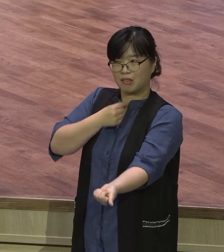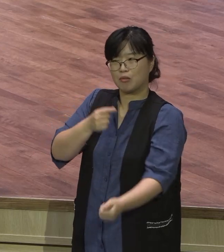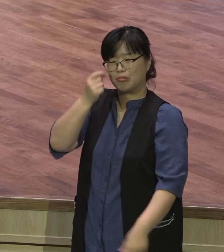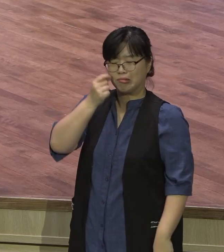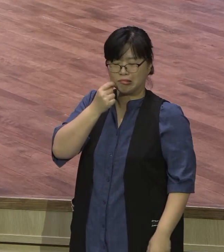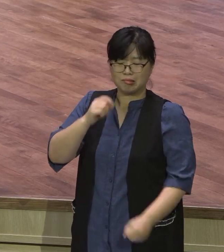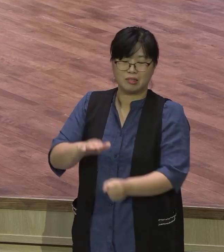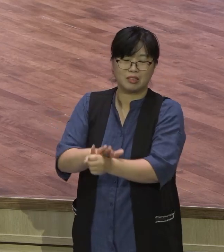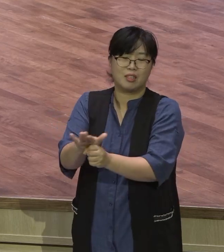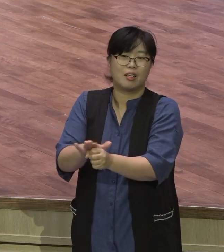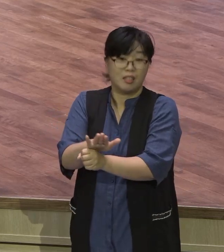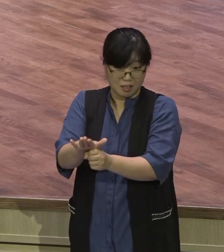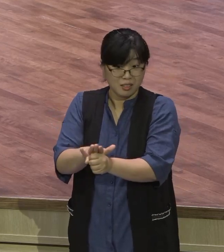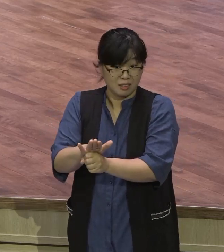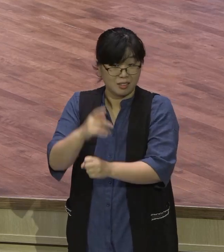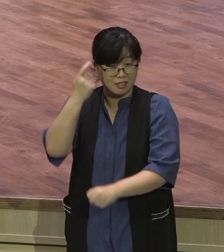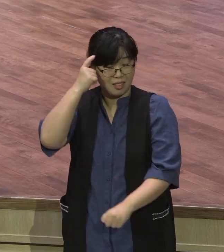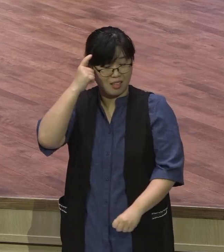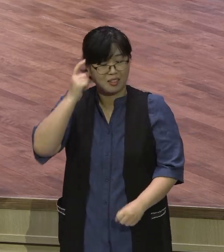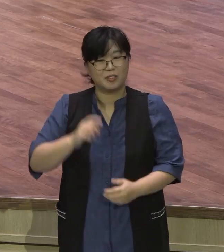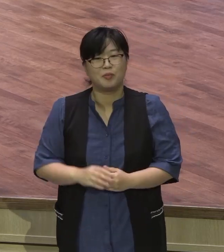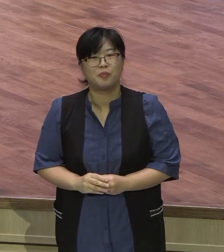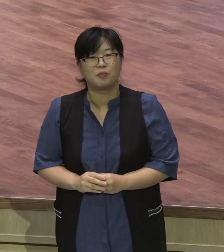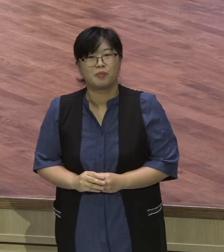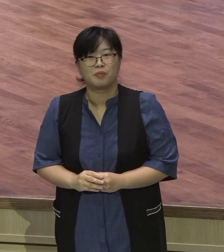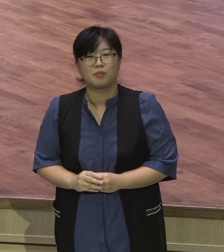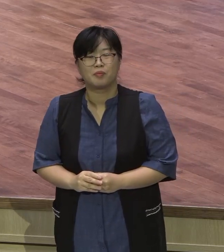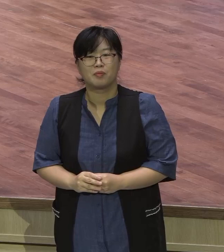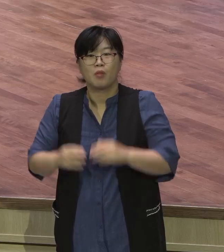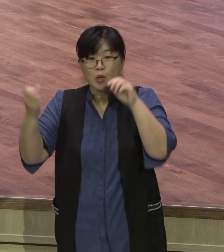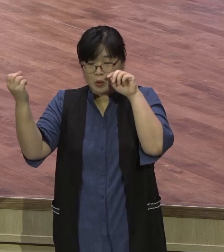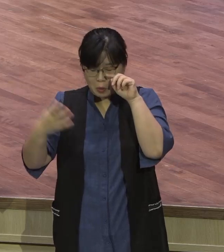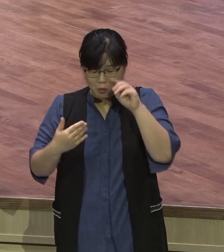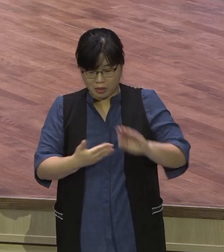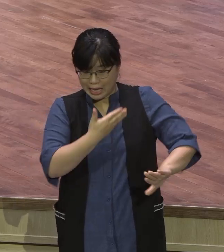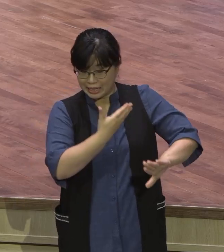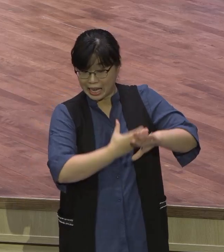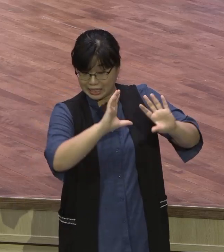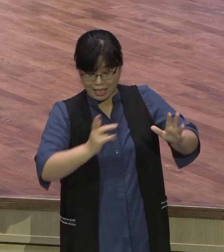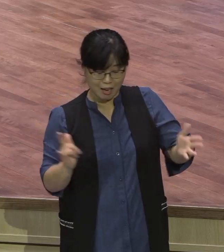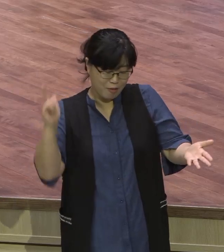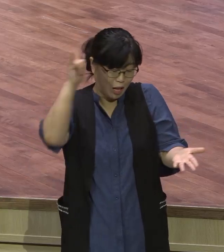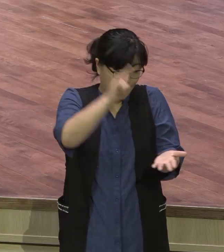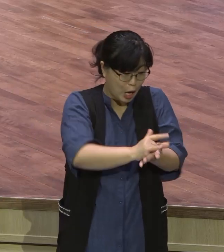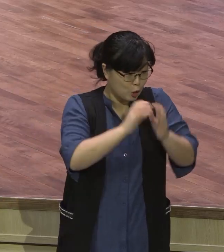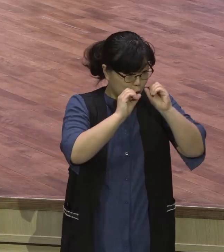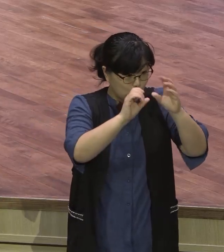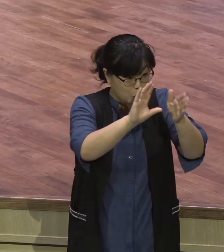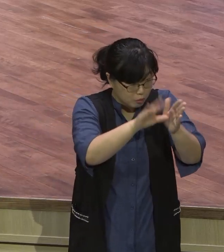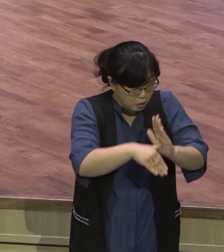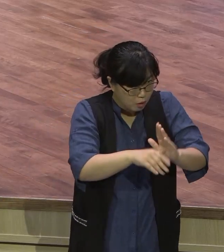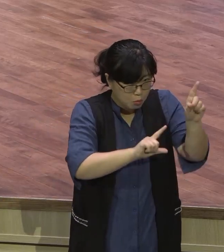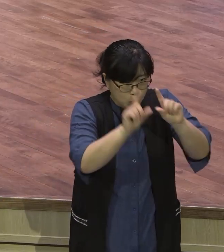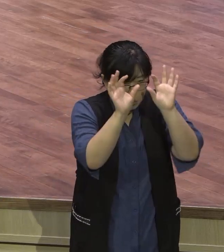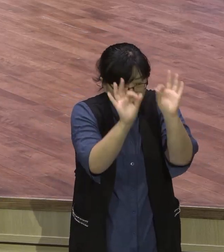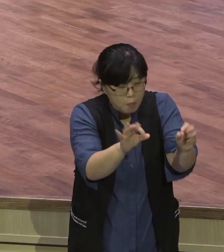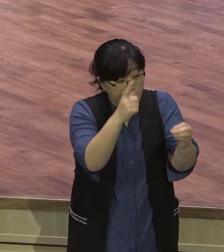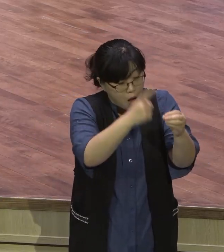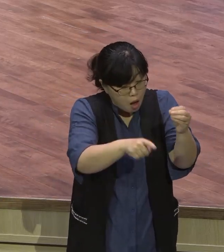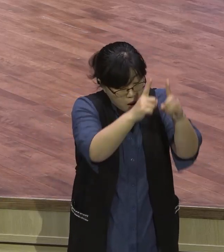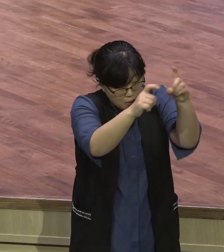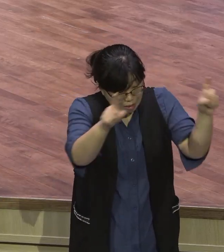것들 캠프 갔는데 보니까 그거 캠프 들어갔잖아요. 저를 가보니까 전부 다 쳐박고 있어 전부 다 복 달라고 얼마나 불쌍하고